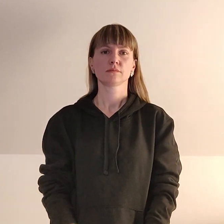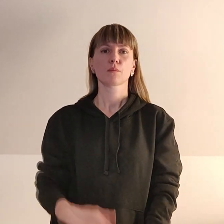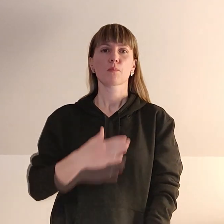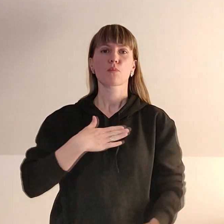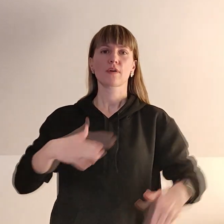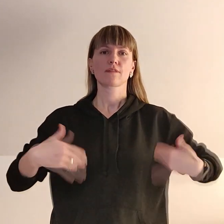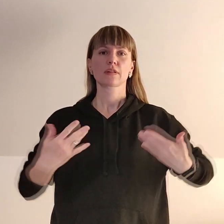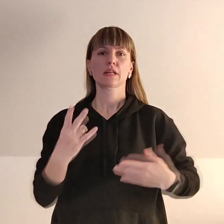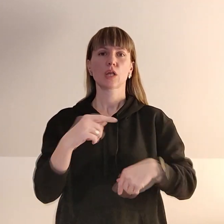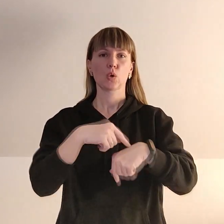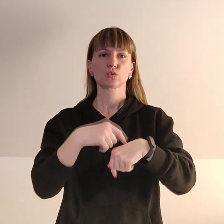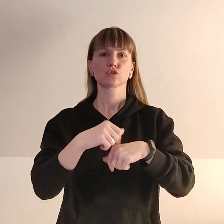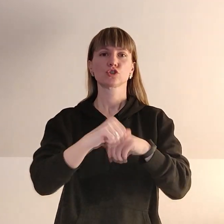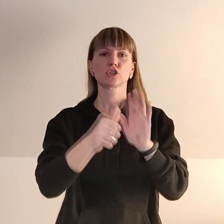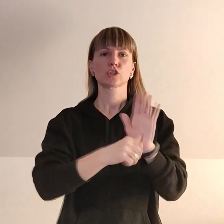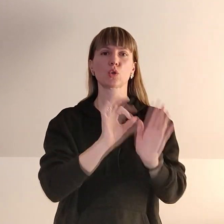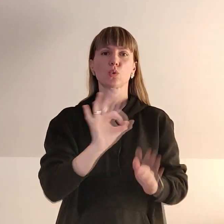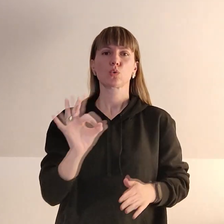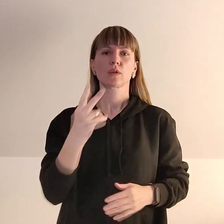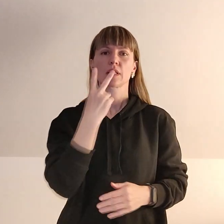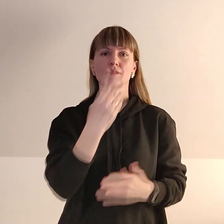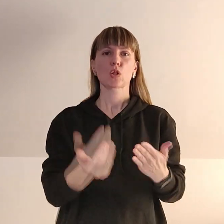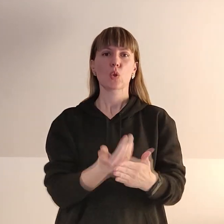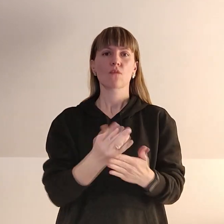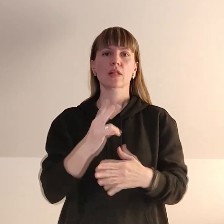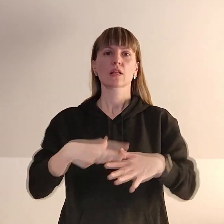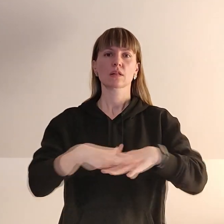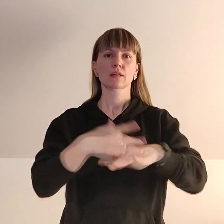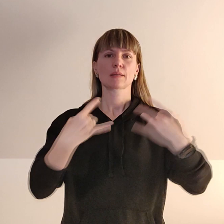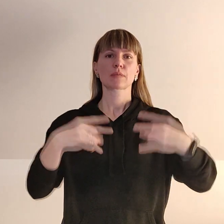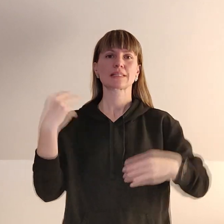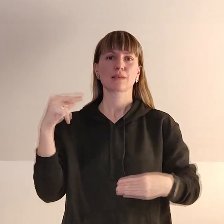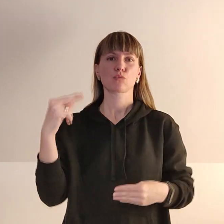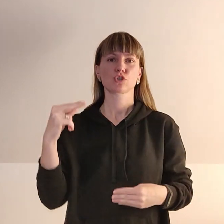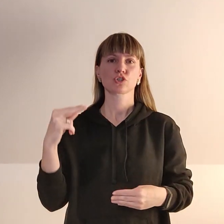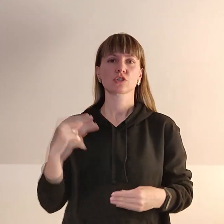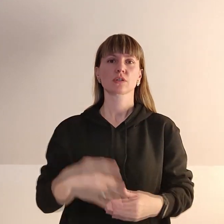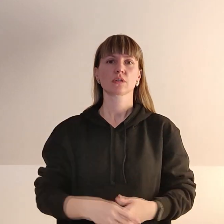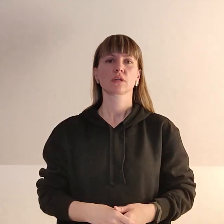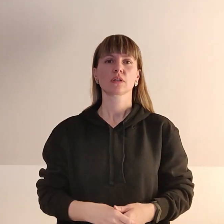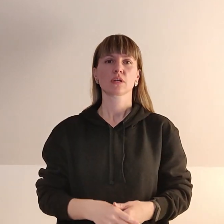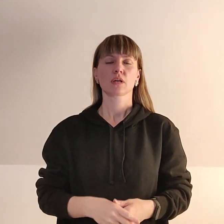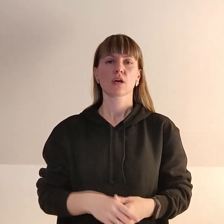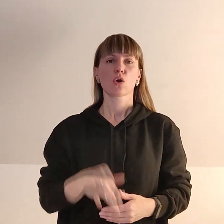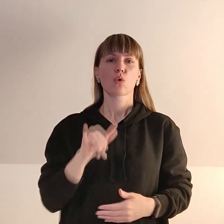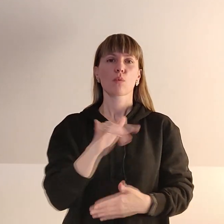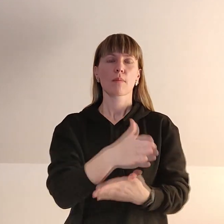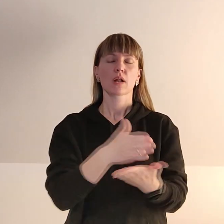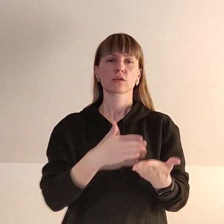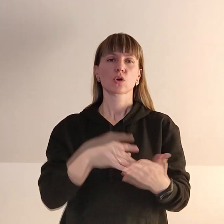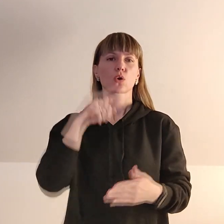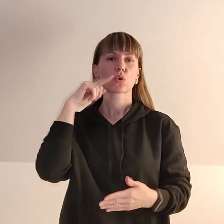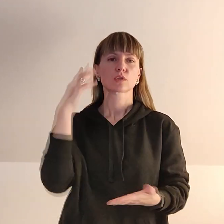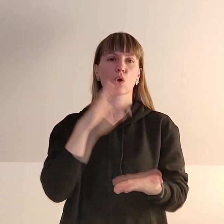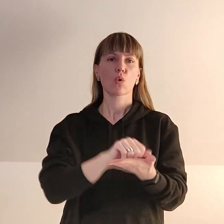Привітання на годиннику 16:00. Ви дивитеся новини на Суспільному Запоріжжя. У Мелітополі російські окупанти